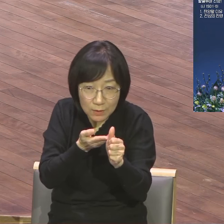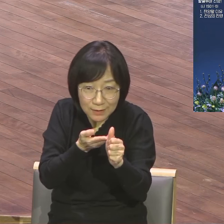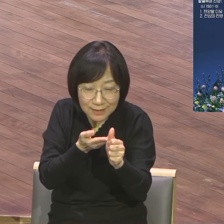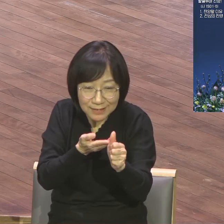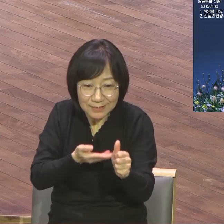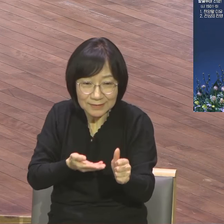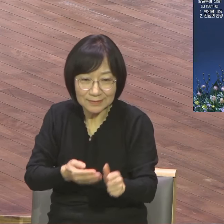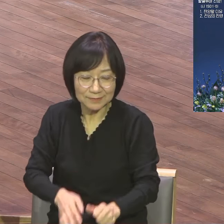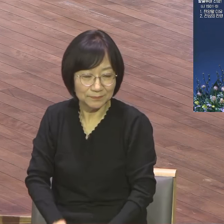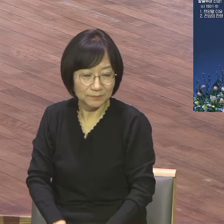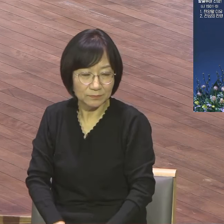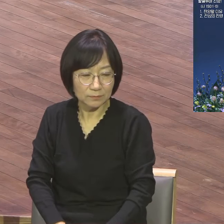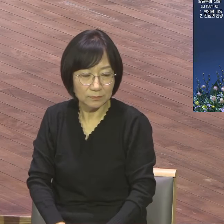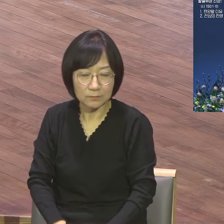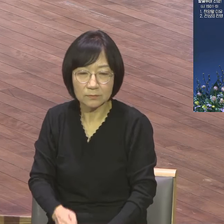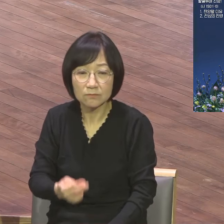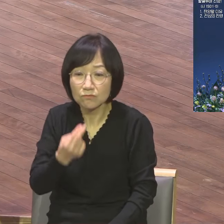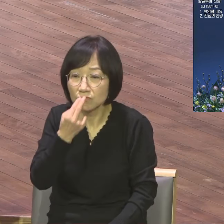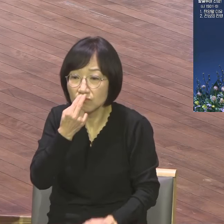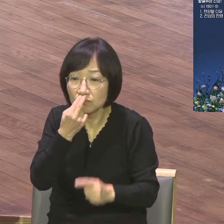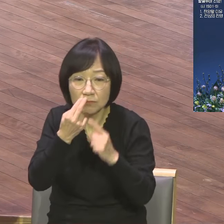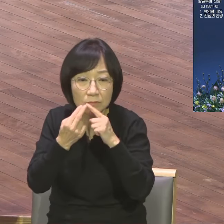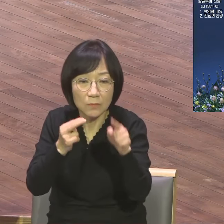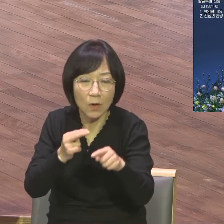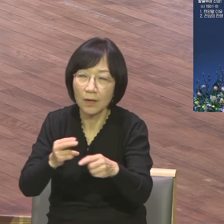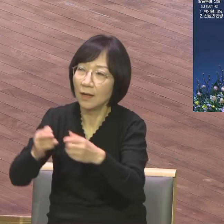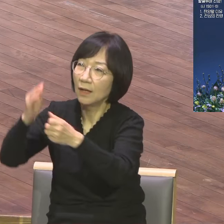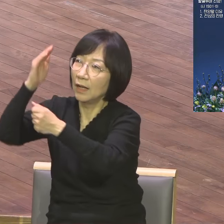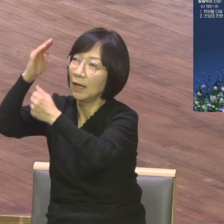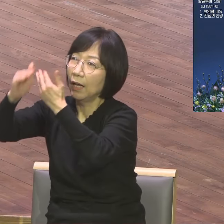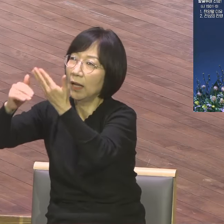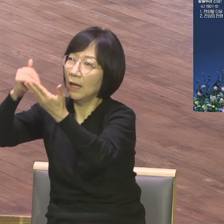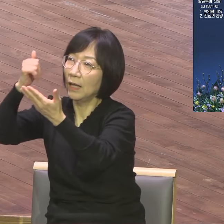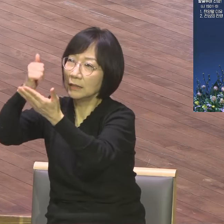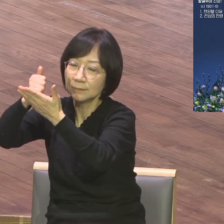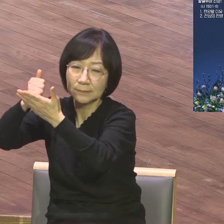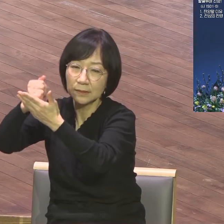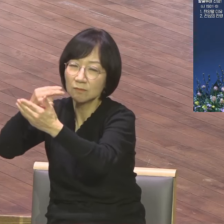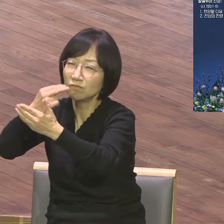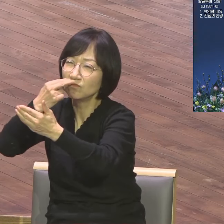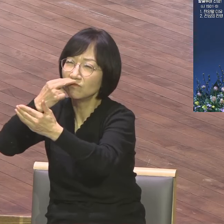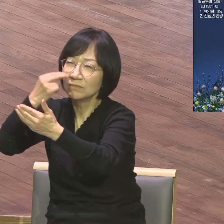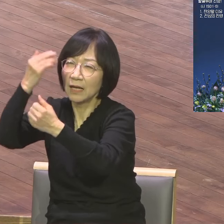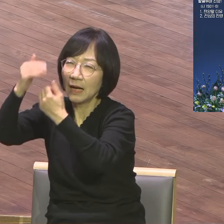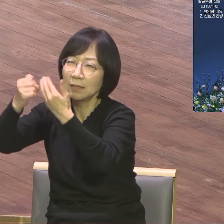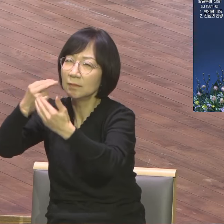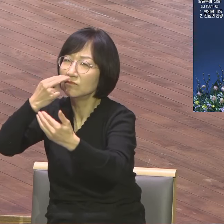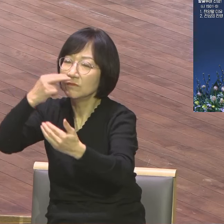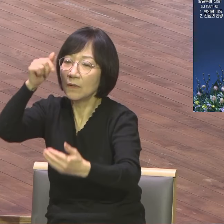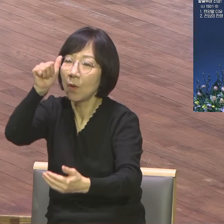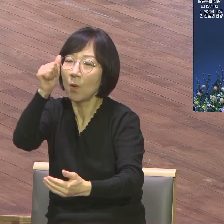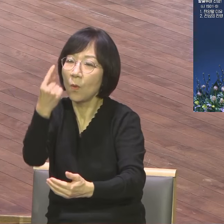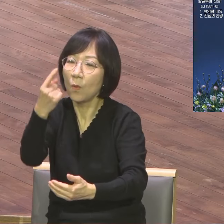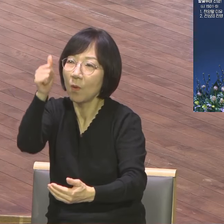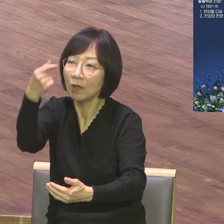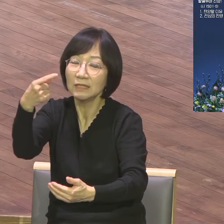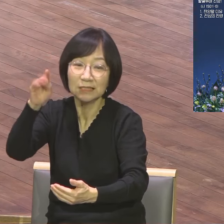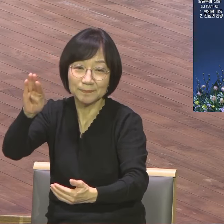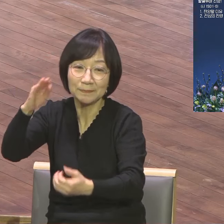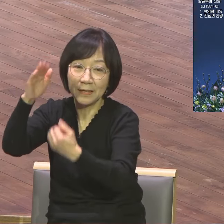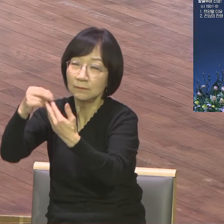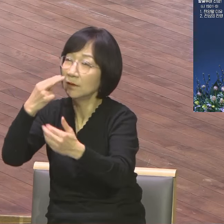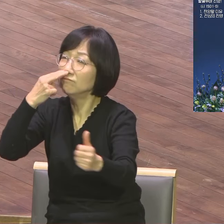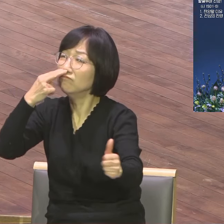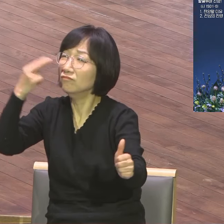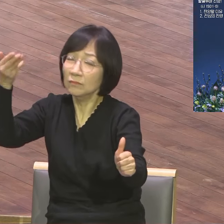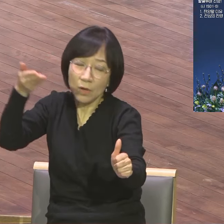다른 표현으로 숨결. 이게 뭐예요? 하나님의 숨결. 하나님의 호흡을 넣어준 거예요. 호흡.